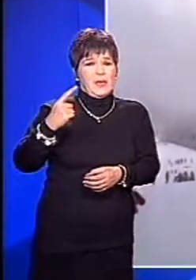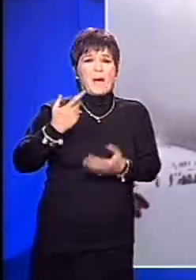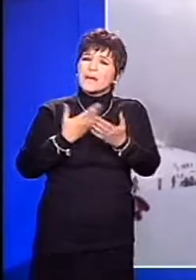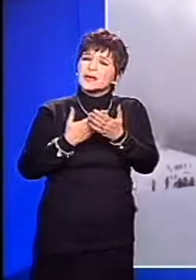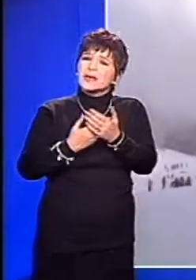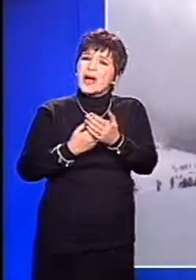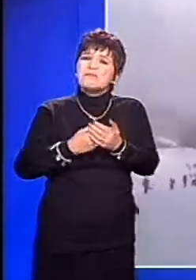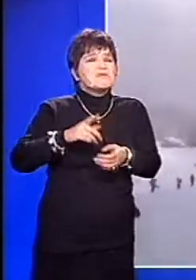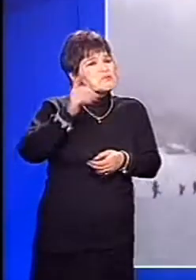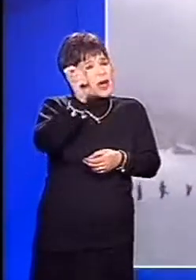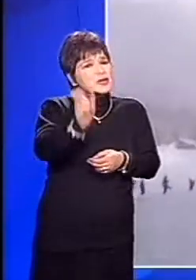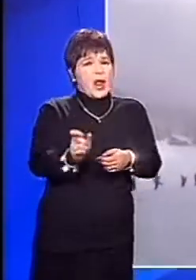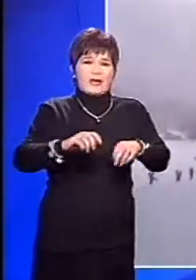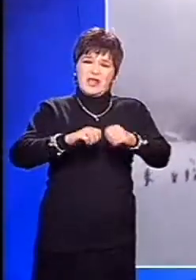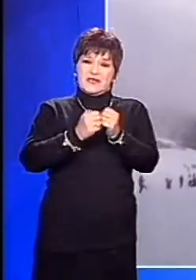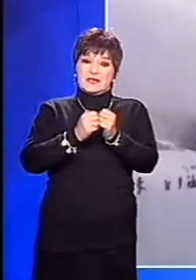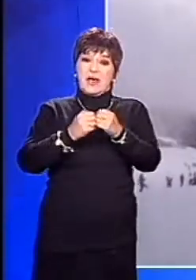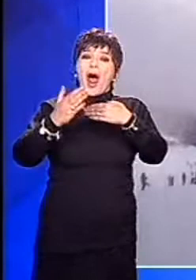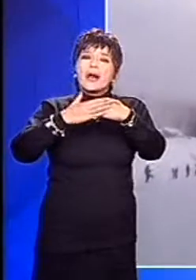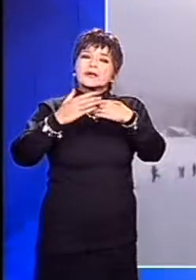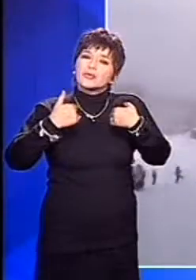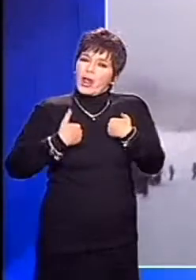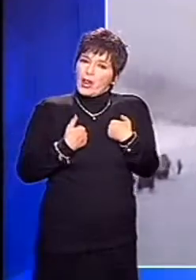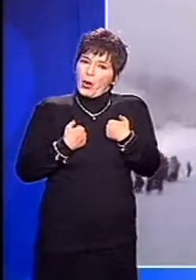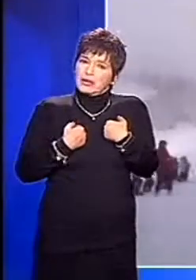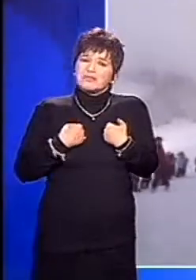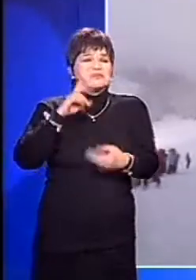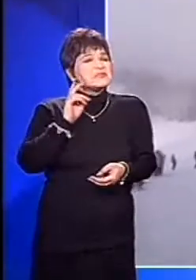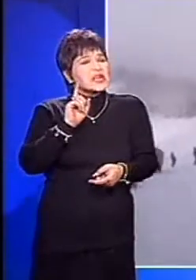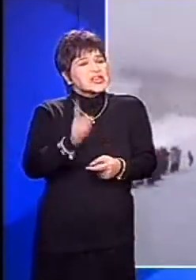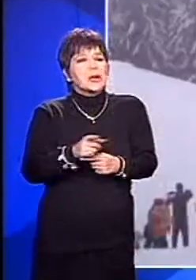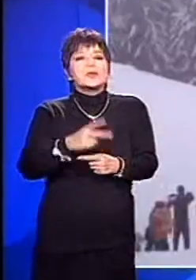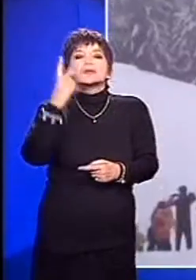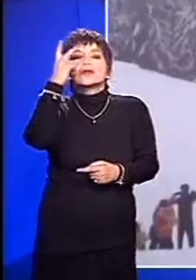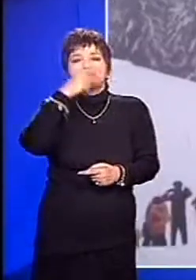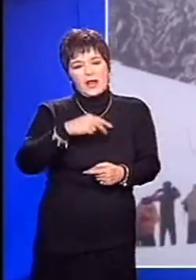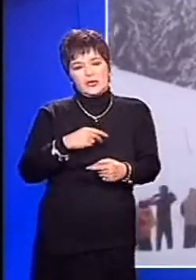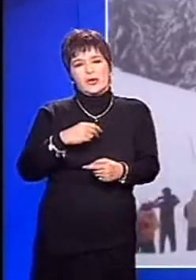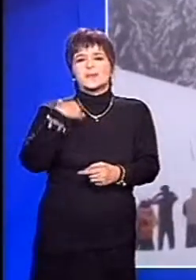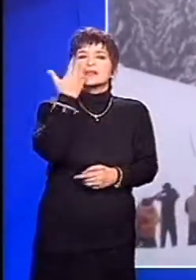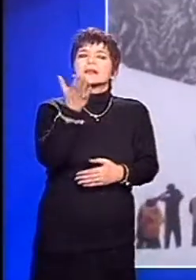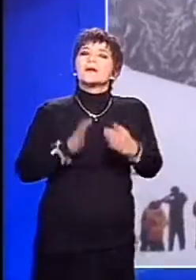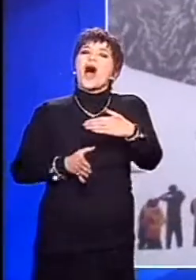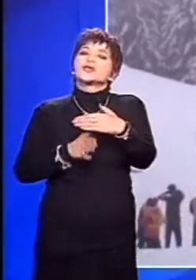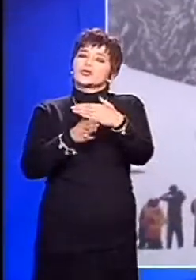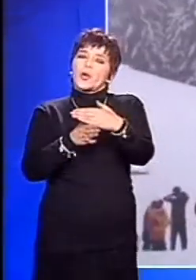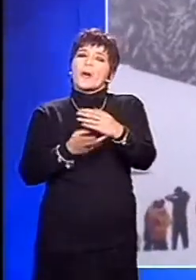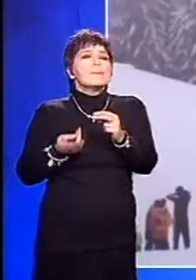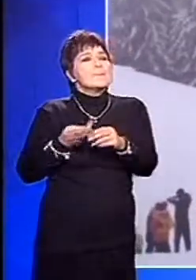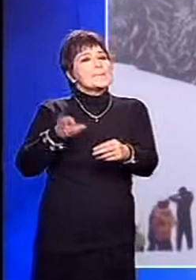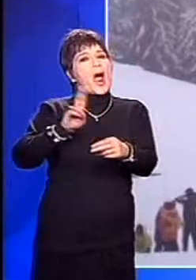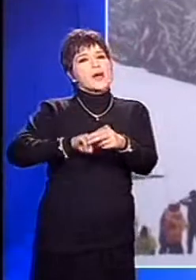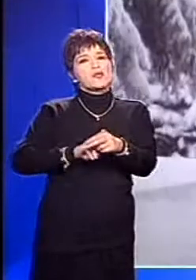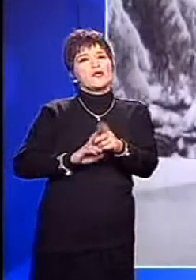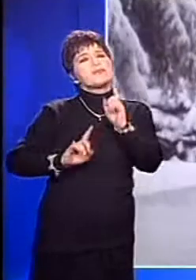trebuie ajutat și orice alt mai degrabă trebuie înțeles care e și sprijinit ajută singur decât orice altă simte